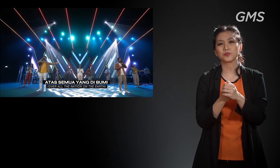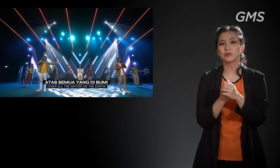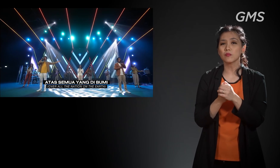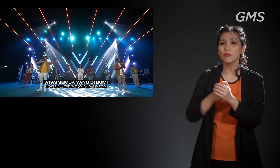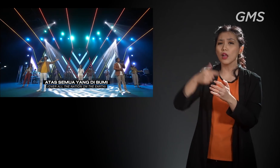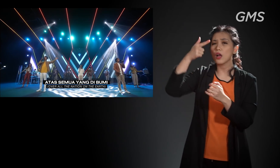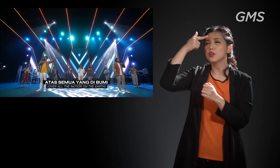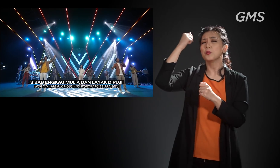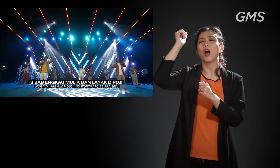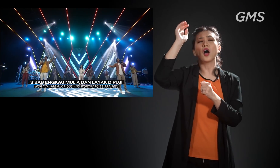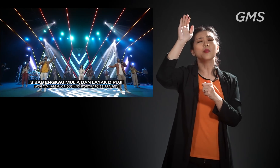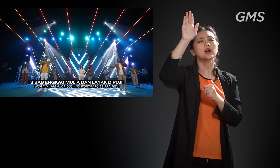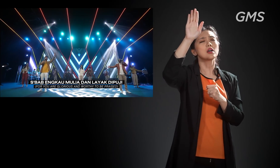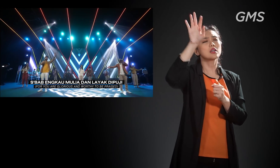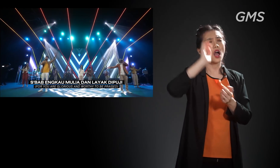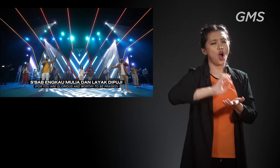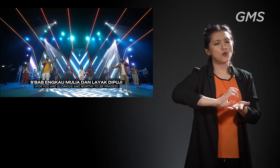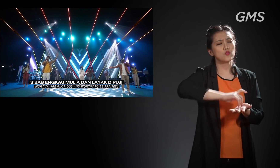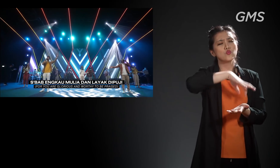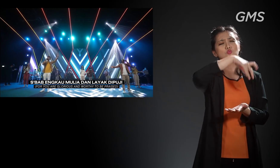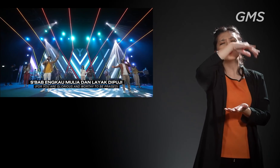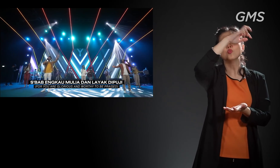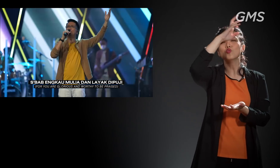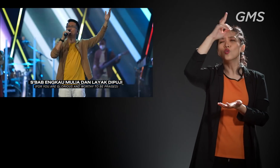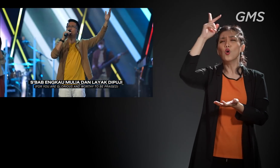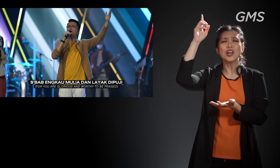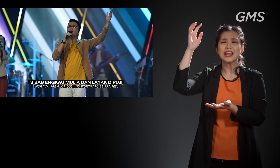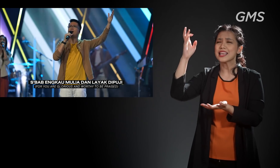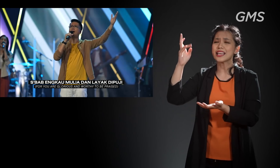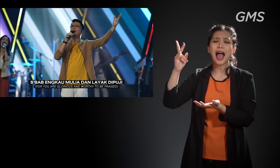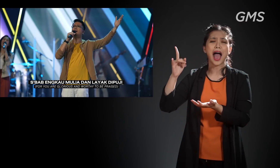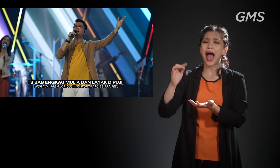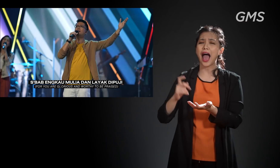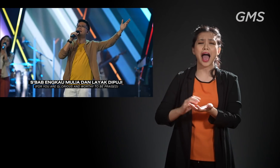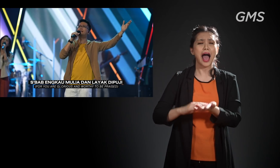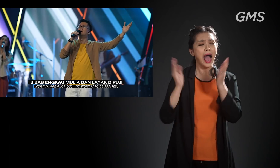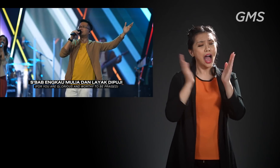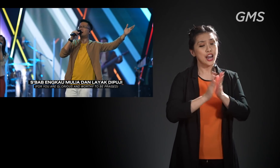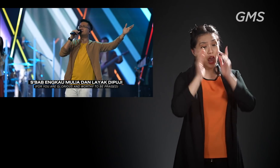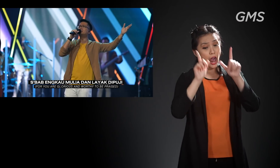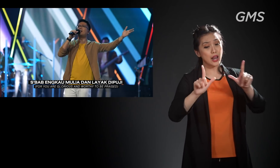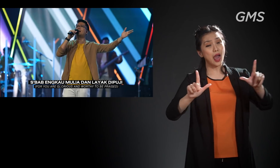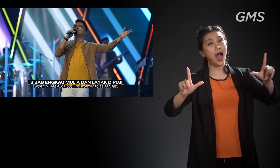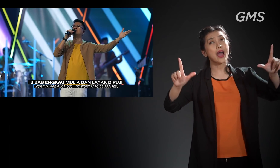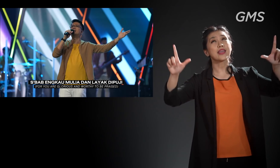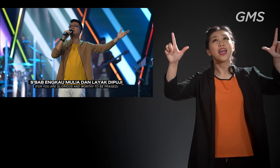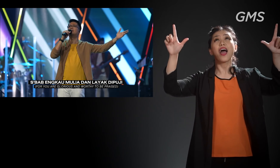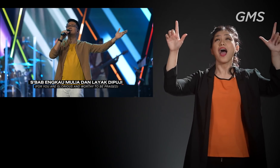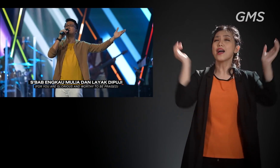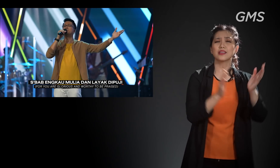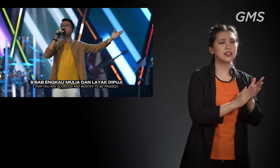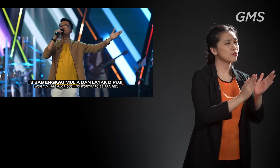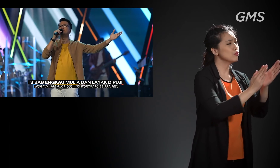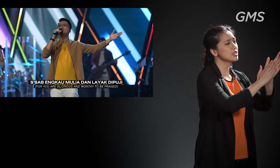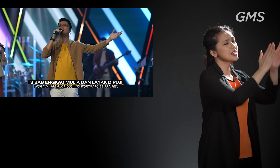Engkau mulia, sebab Engkau mulia dan